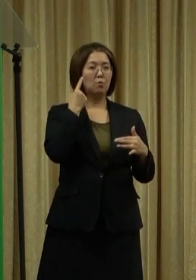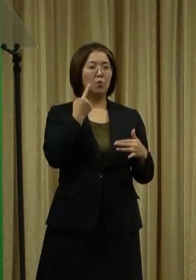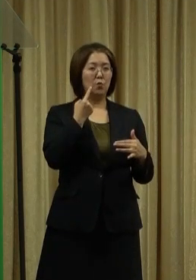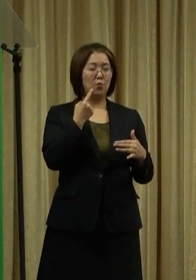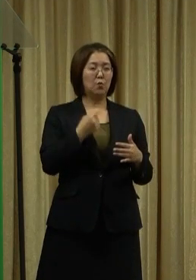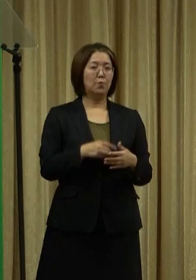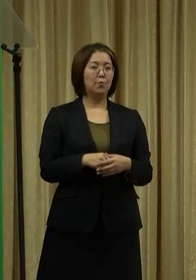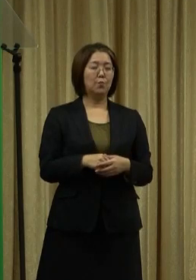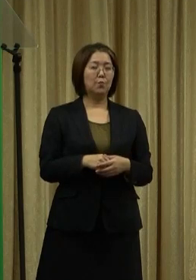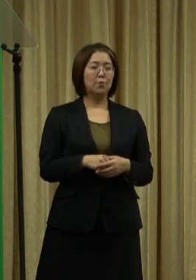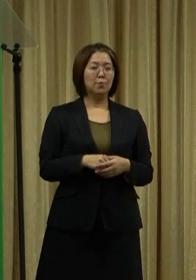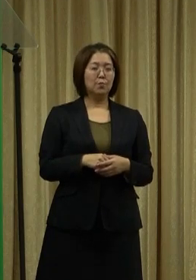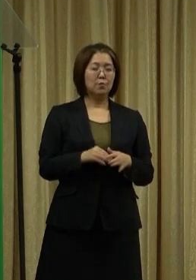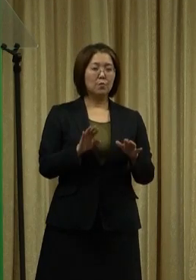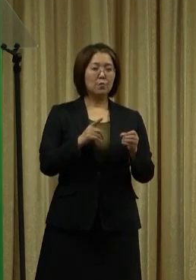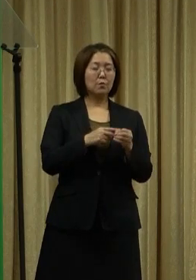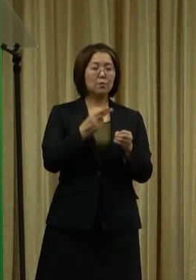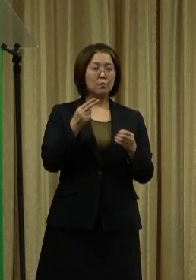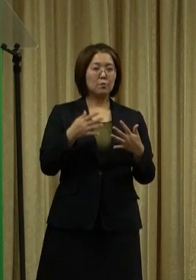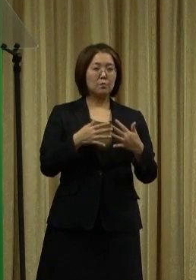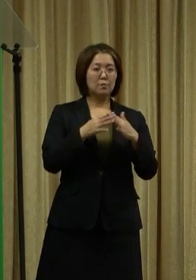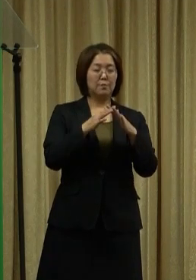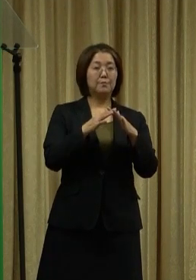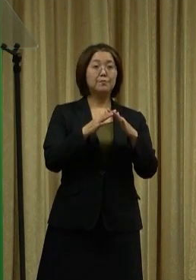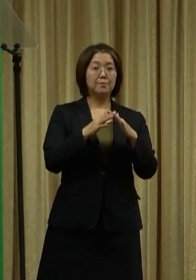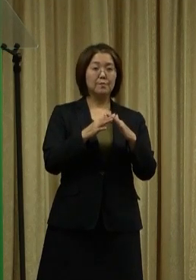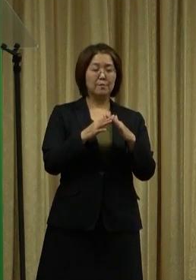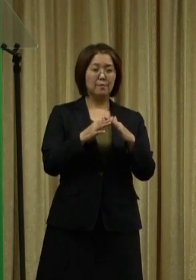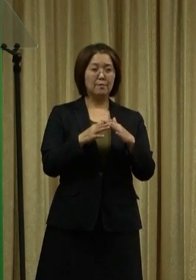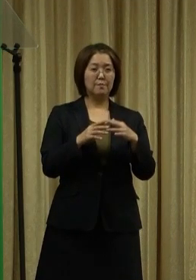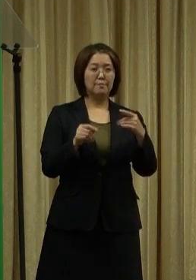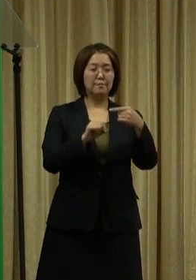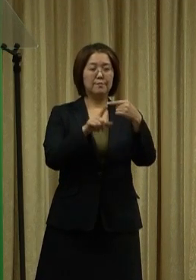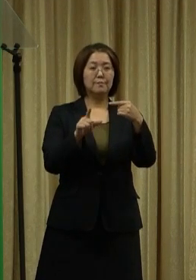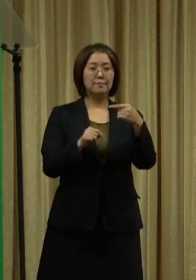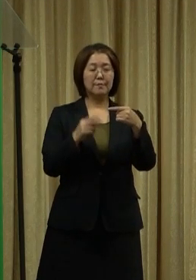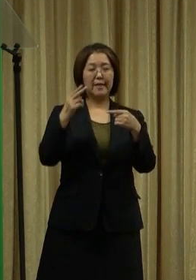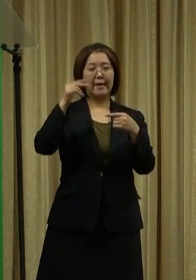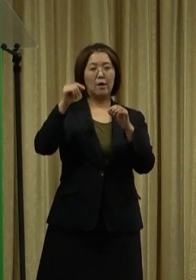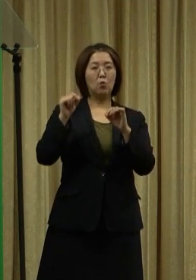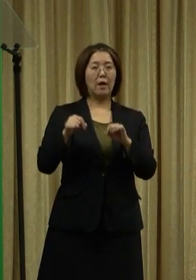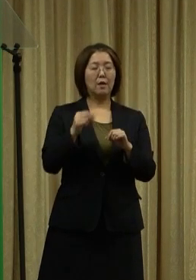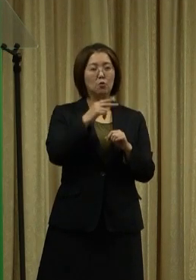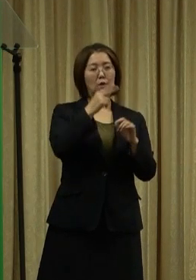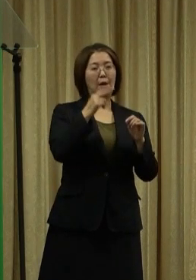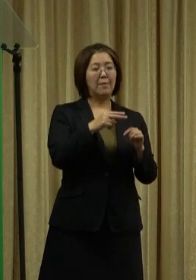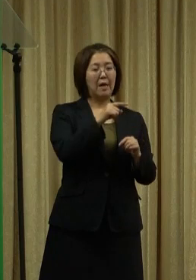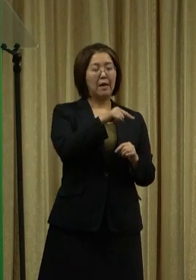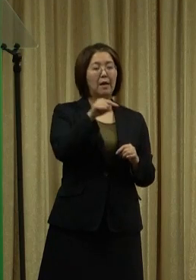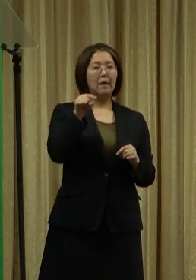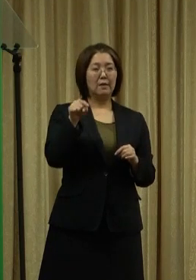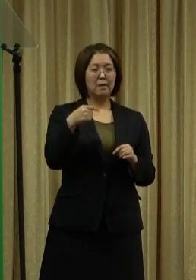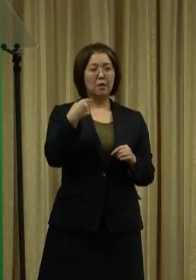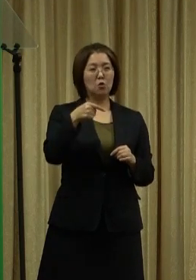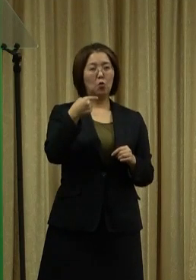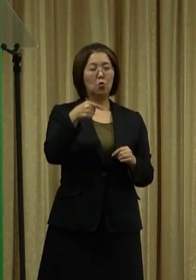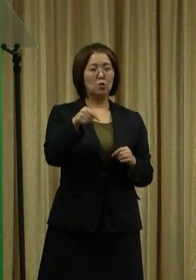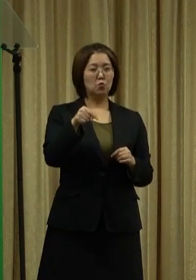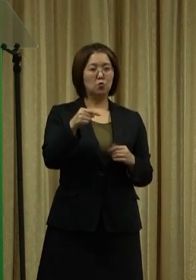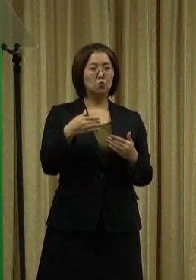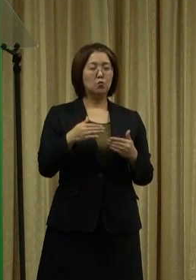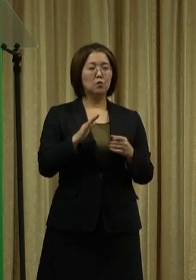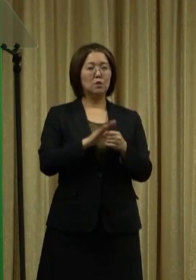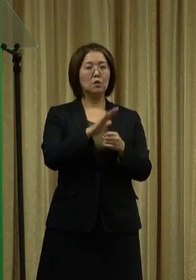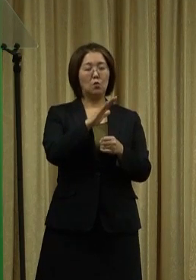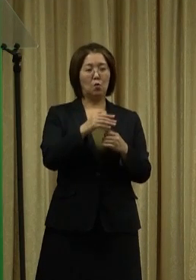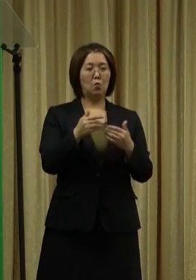ています。で、まあ、本年の取り組みとしては、あの先月ですね、高岡と富山両市で、教育振興